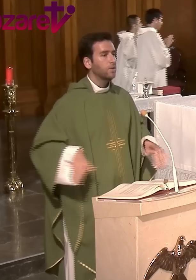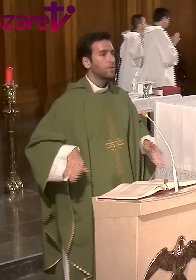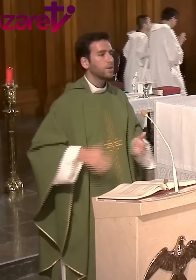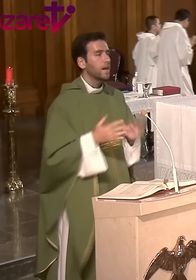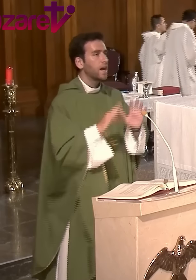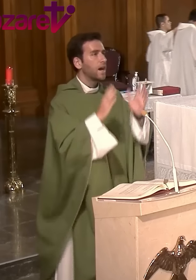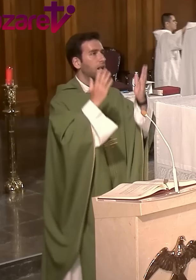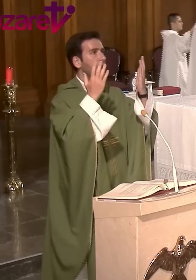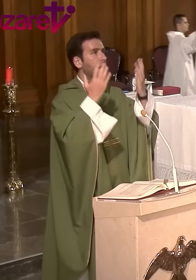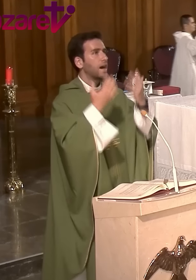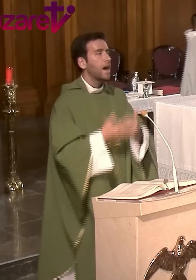Aleluya,